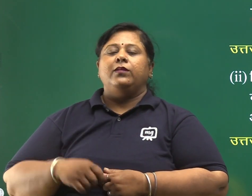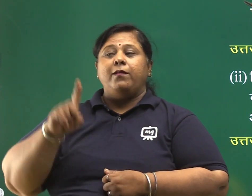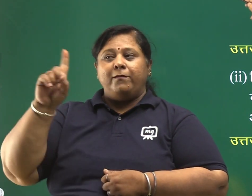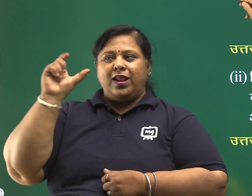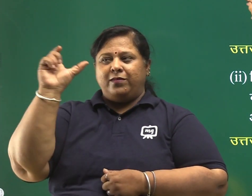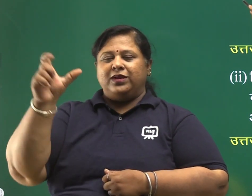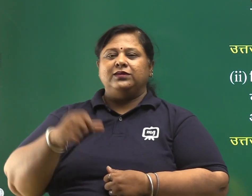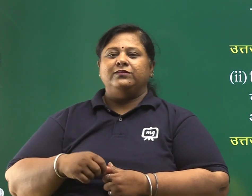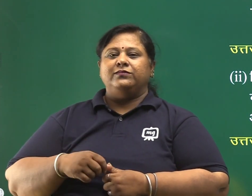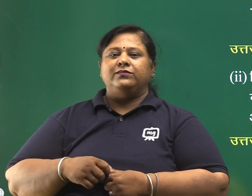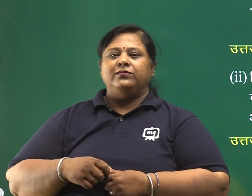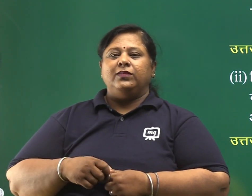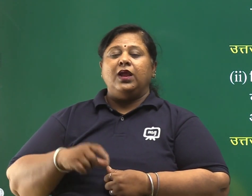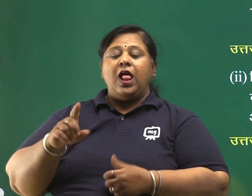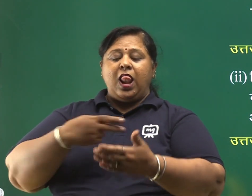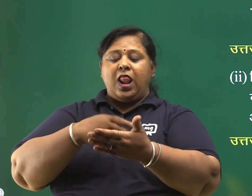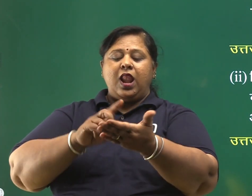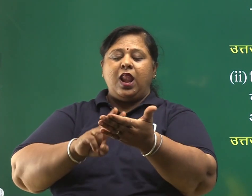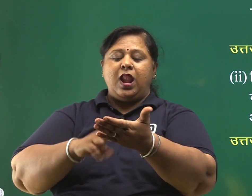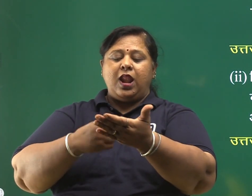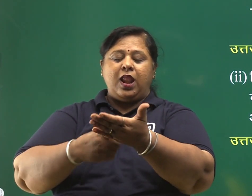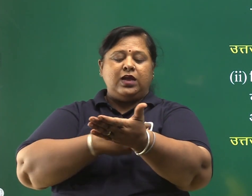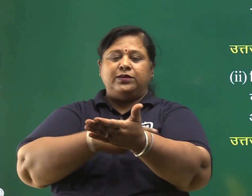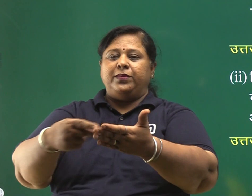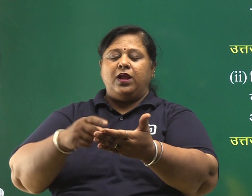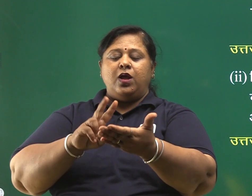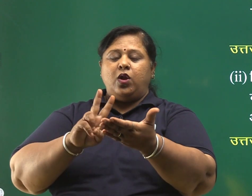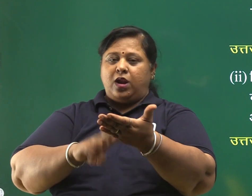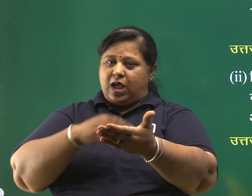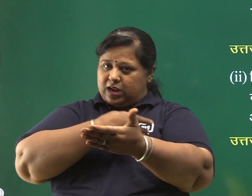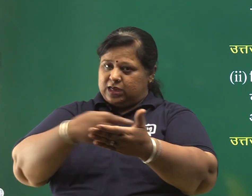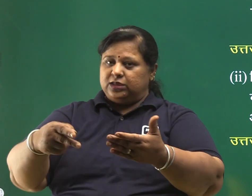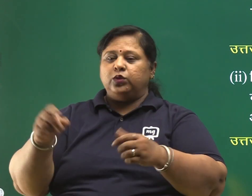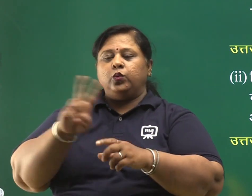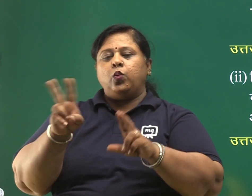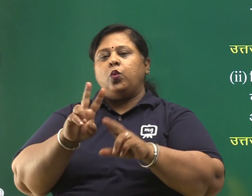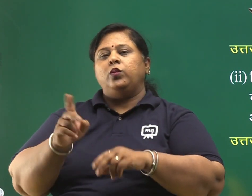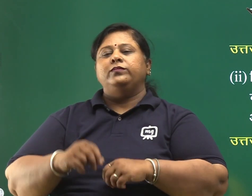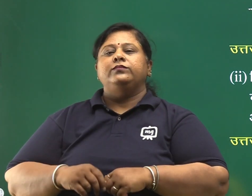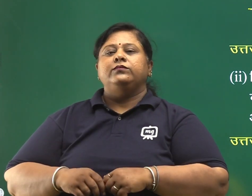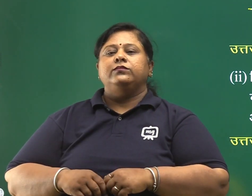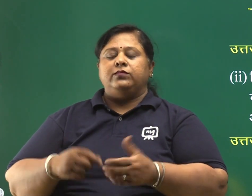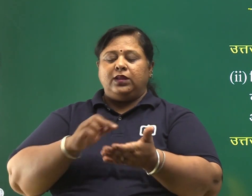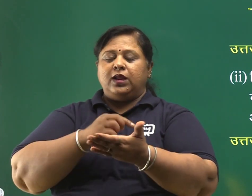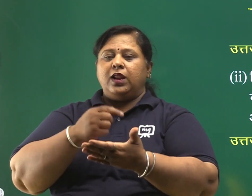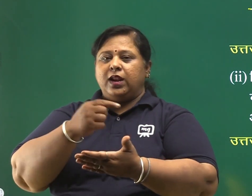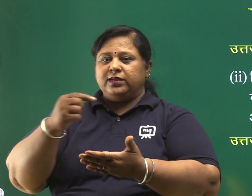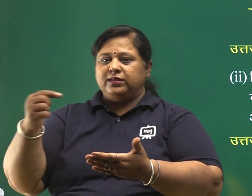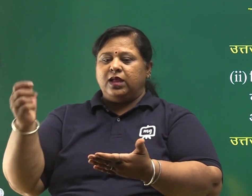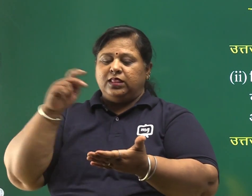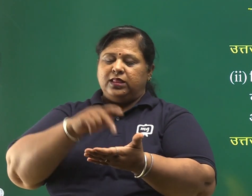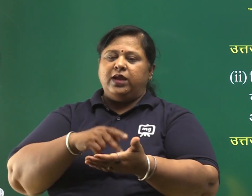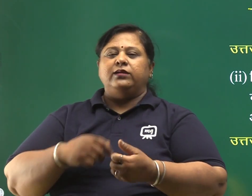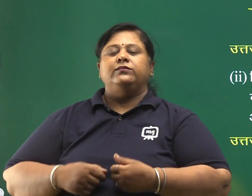पहला प्रश्न, राजप्पा और नागराजन दोनों रिक्त स्थान